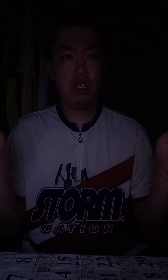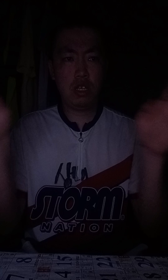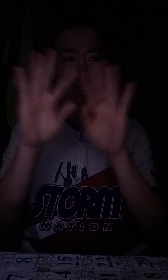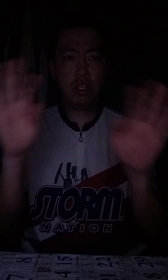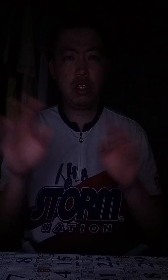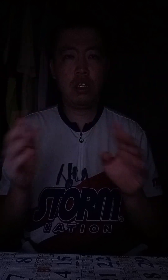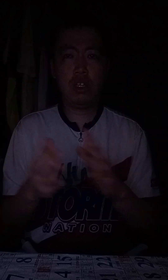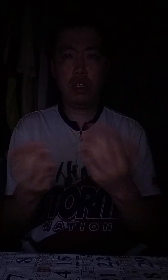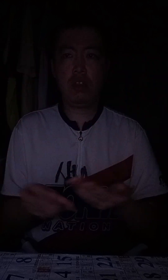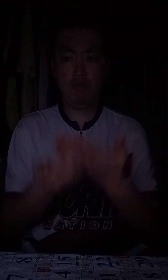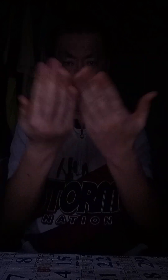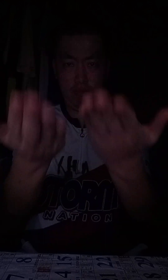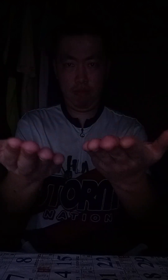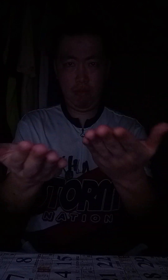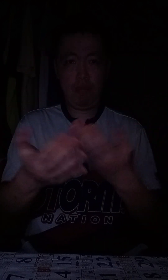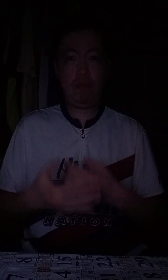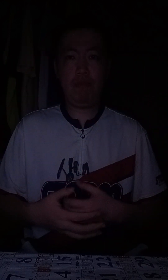사고 오유린 기자가 보도합니다.